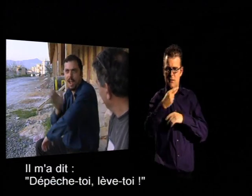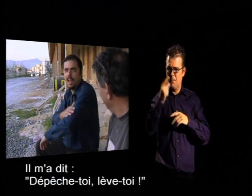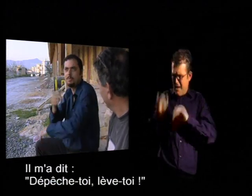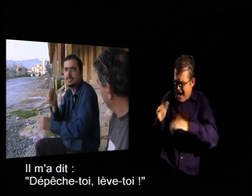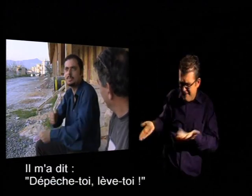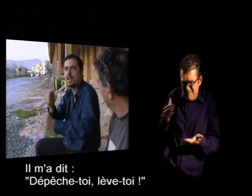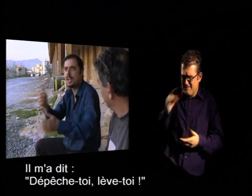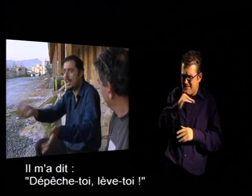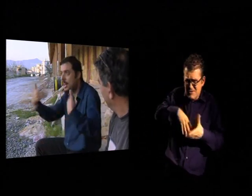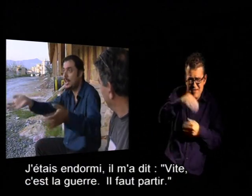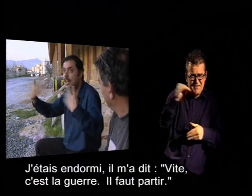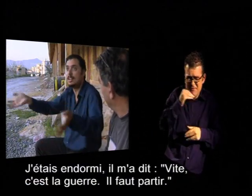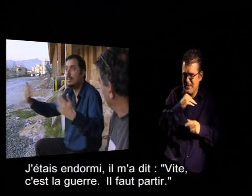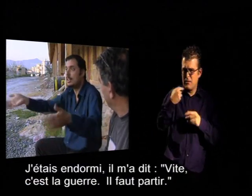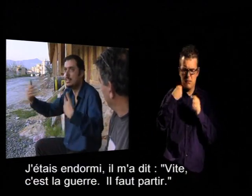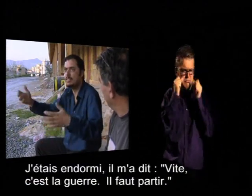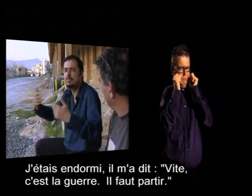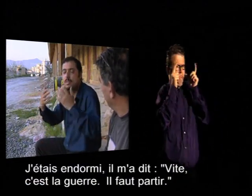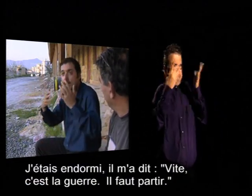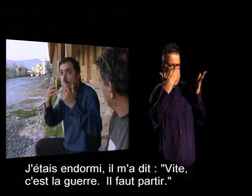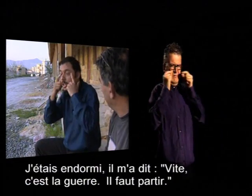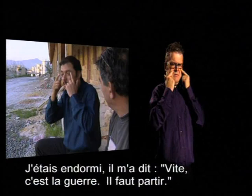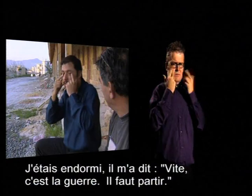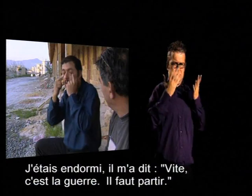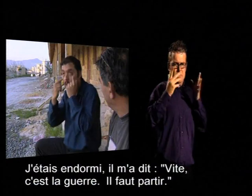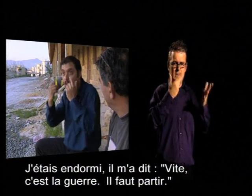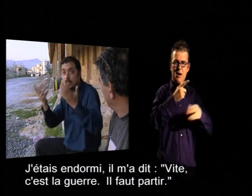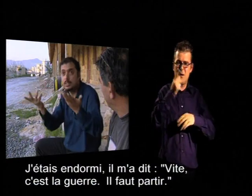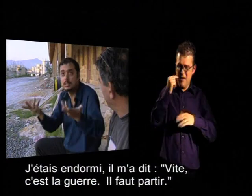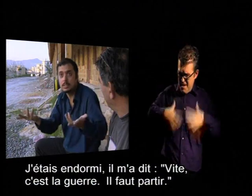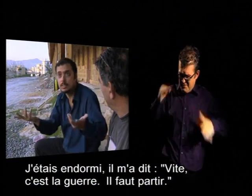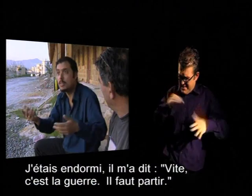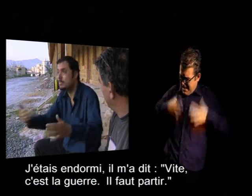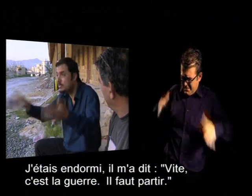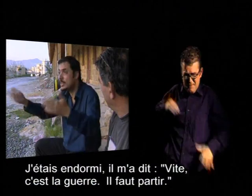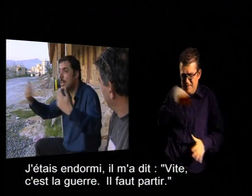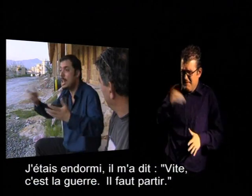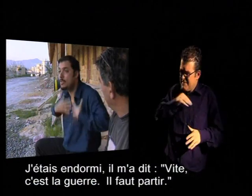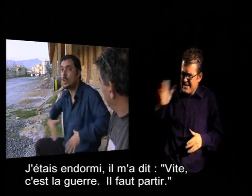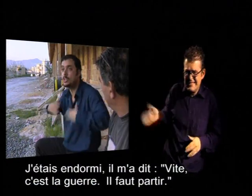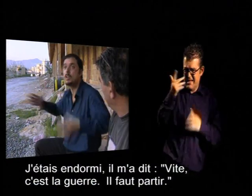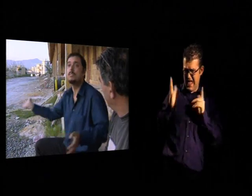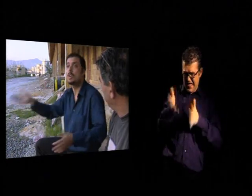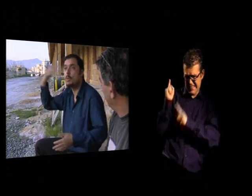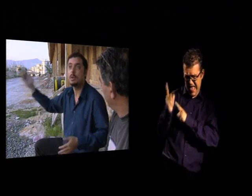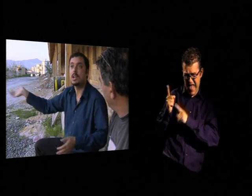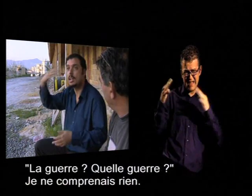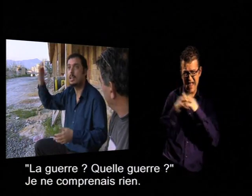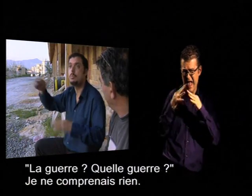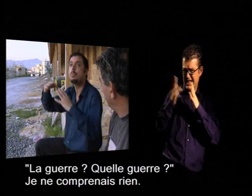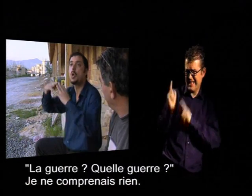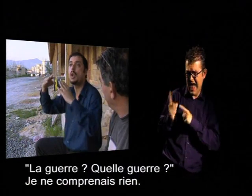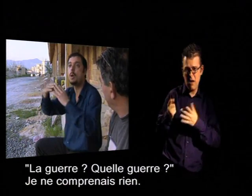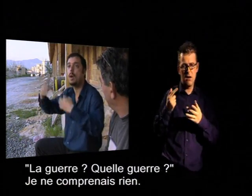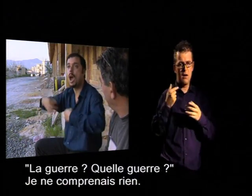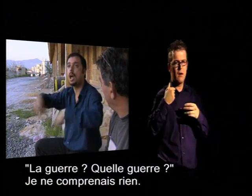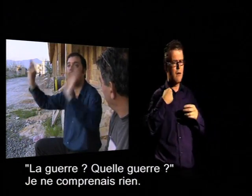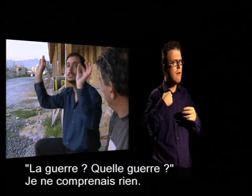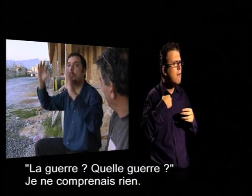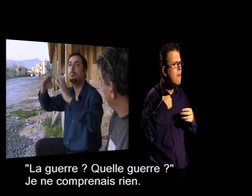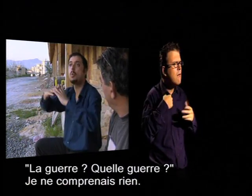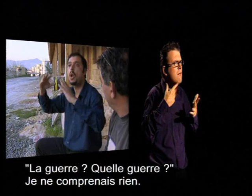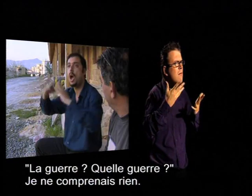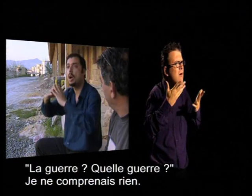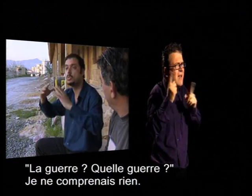dépêche-toi, lève-toi. Et moi, j'étais à moitié endormi. Il m'a dit, prends tes affaires, vite, c'est la guerre, vite, il faut quitter la maison. La guerre ?